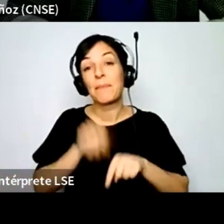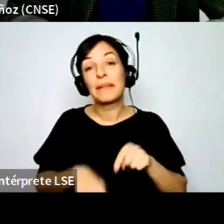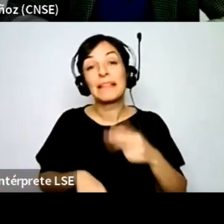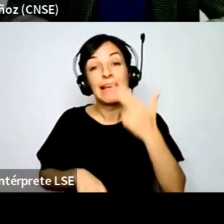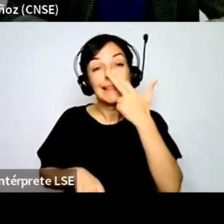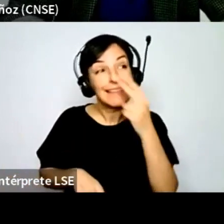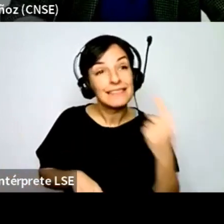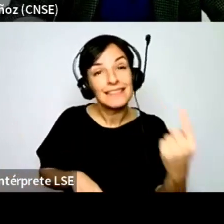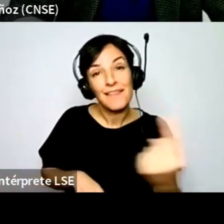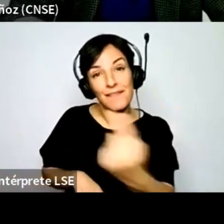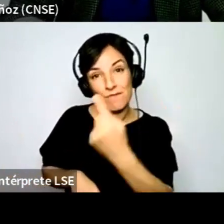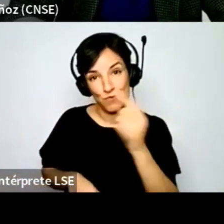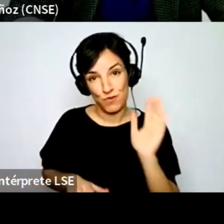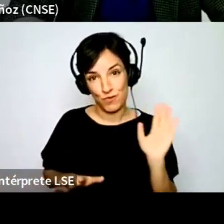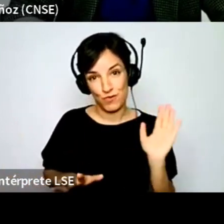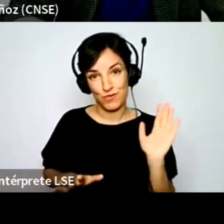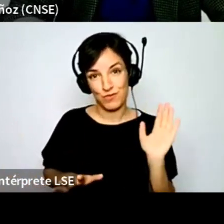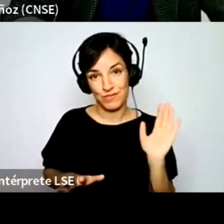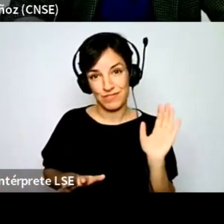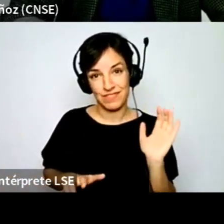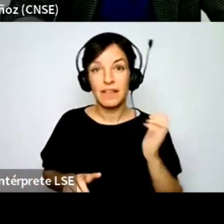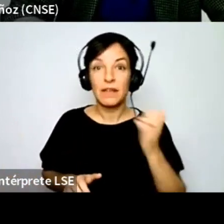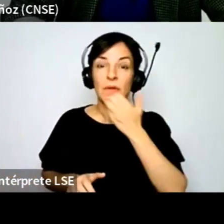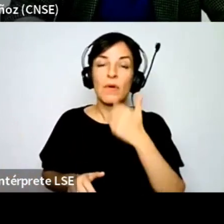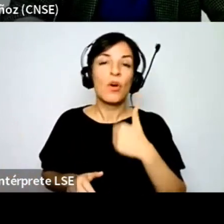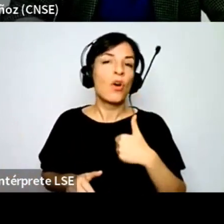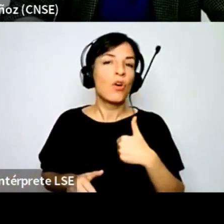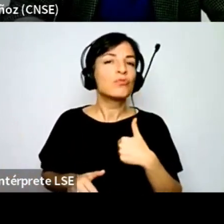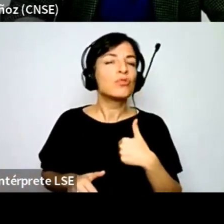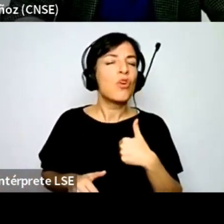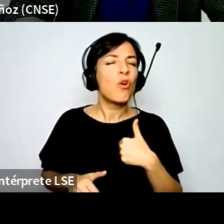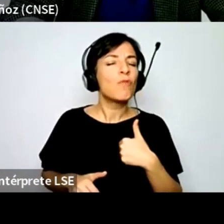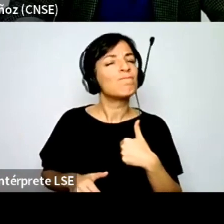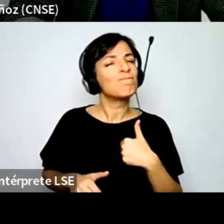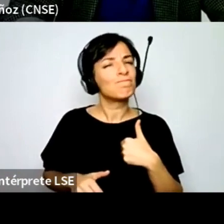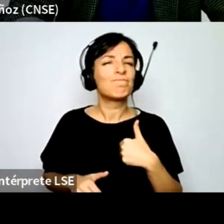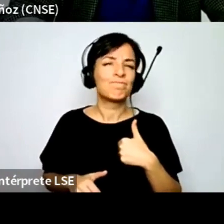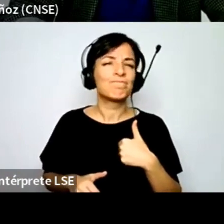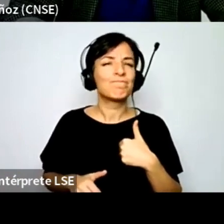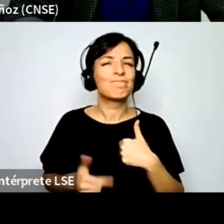cada uno. Si yo me siento más cómodo con una mediación